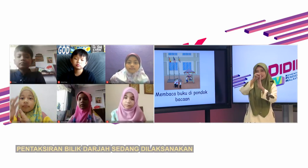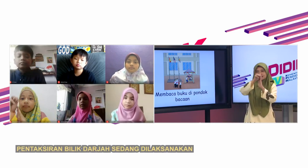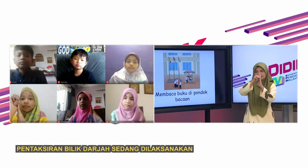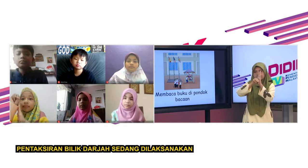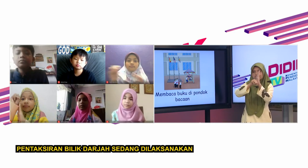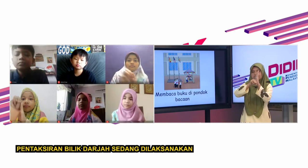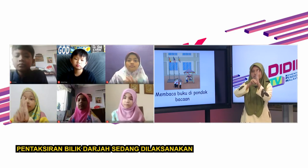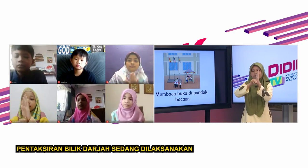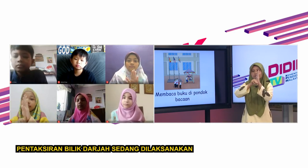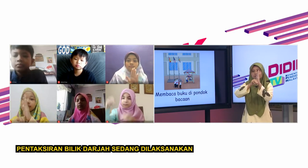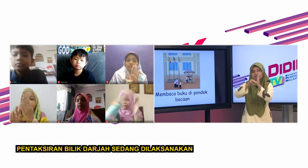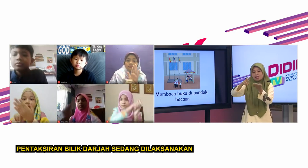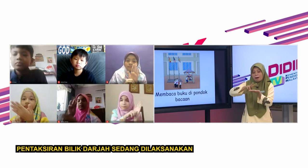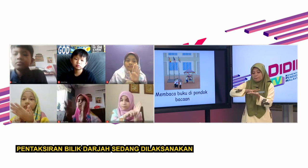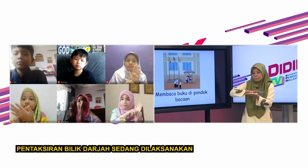Mem.